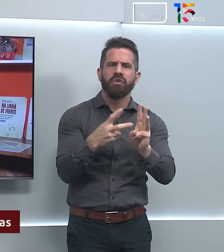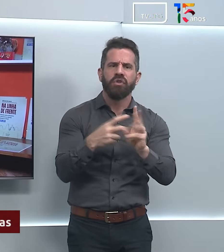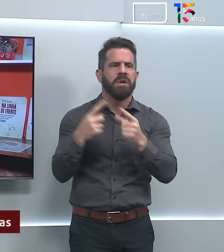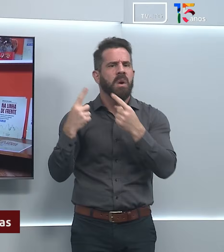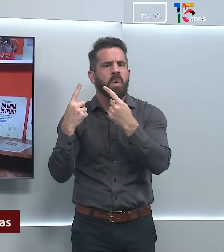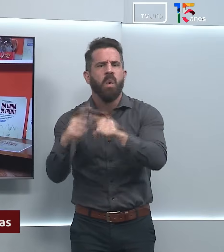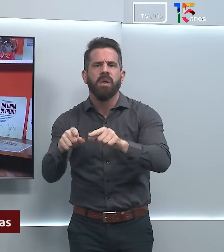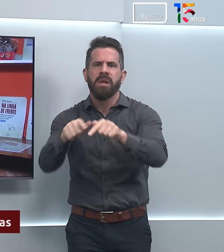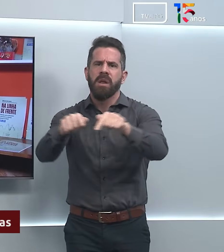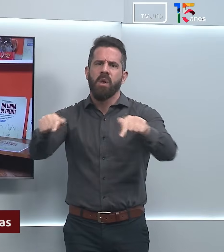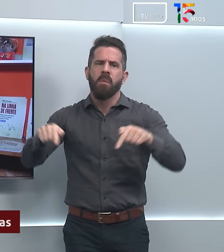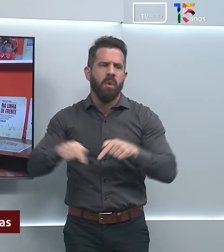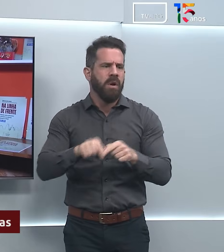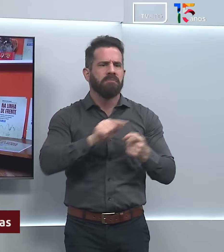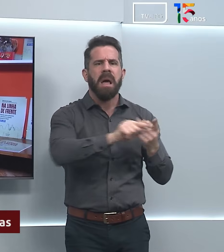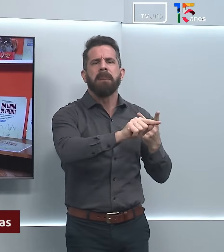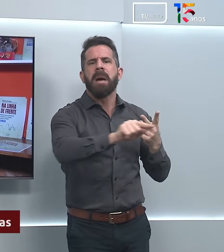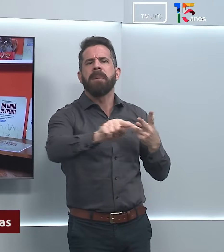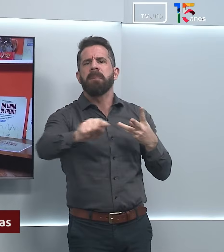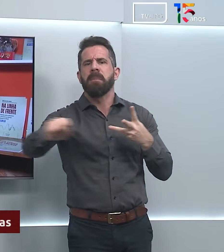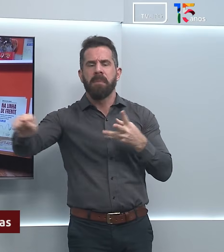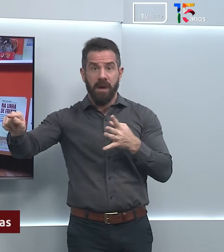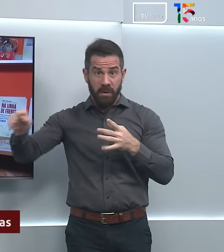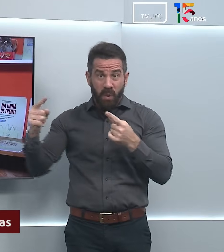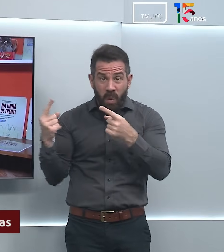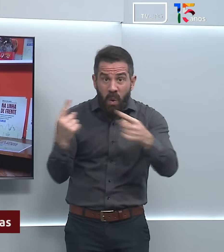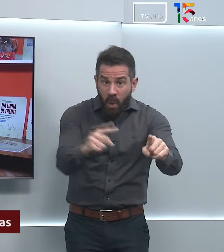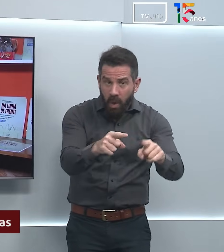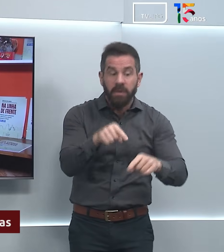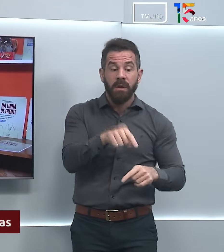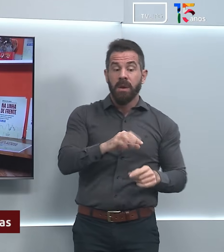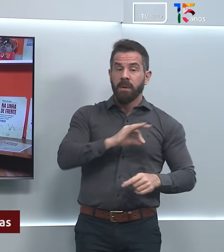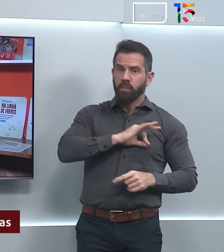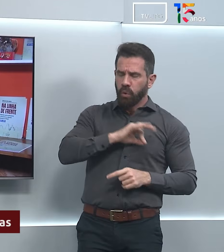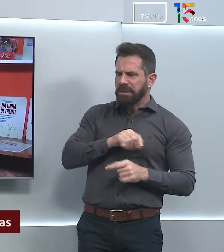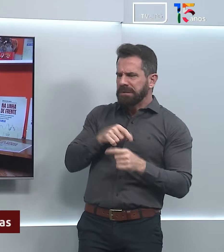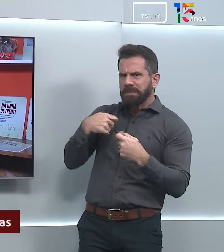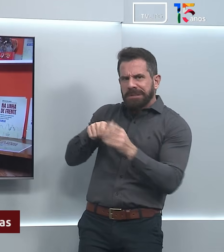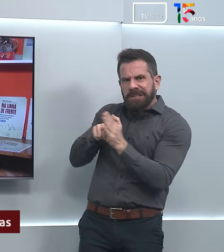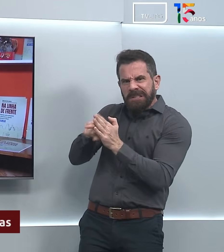trabalhadores e trabalhadoras rurais, atacando qualquer pessoa que se coloca